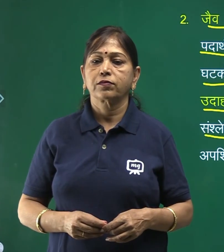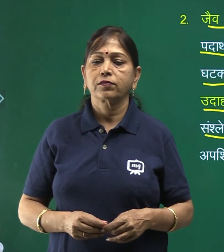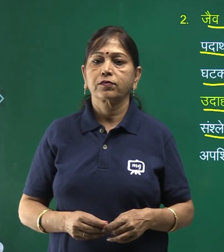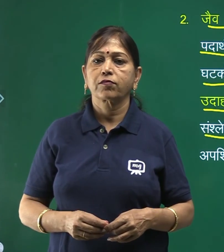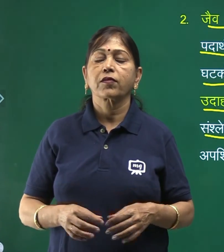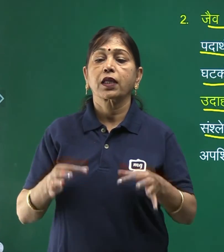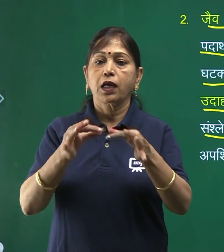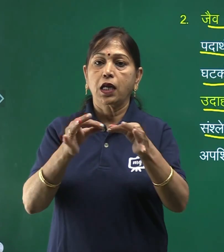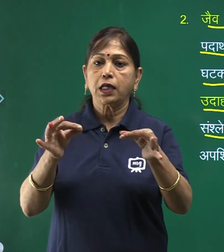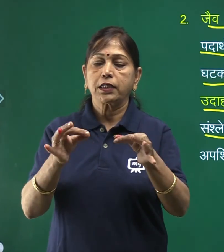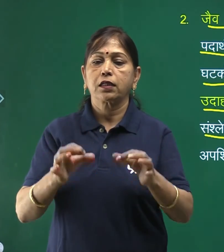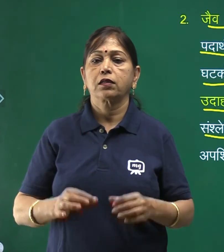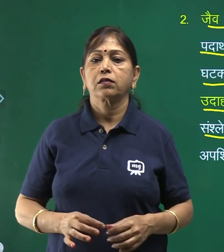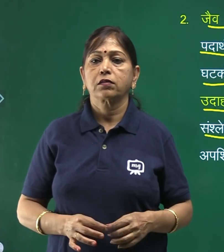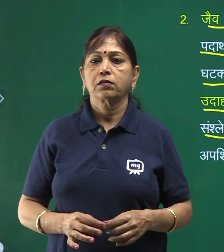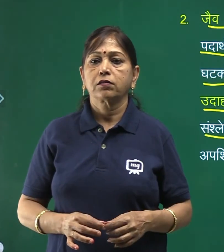संश्लेषित रेशे,